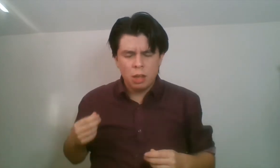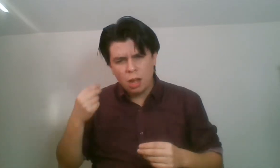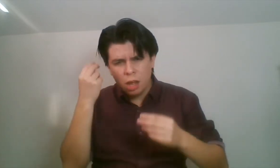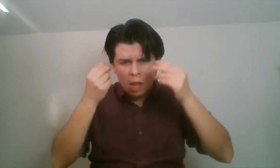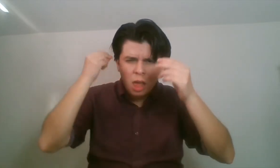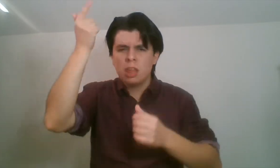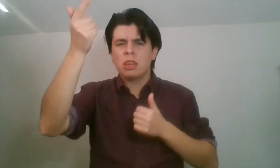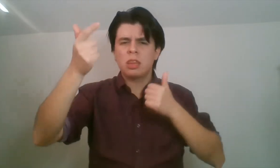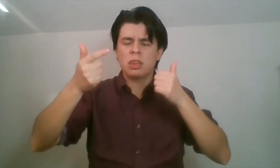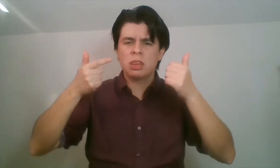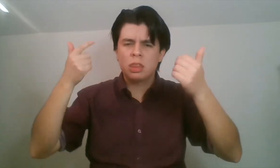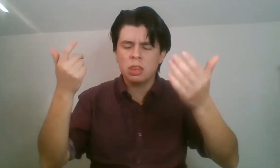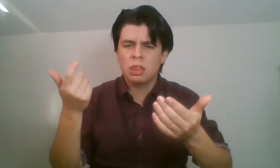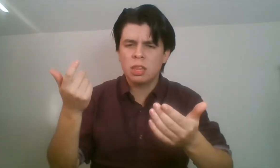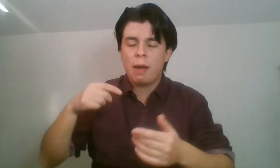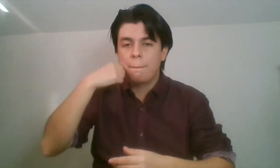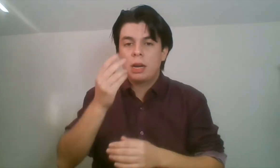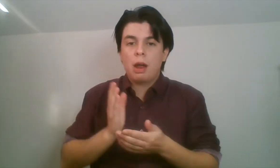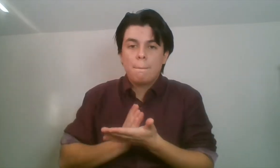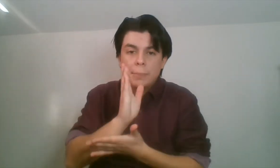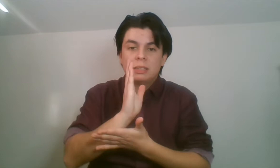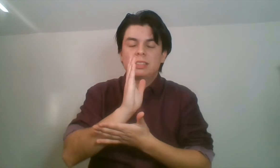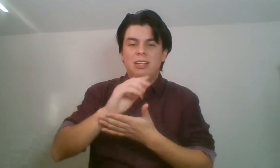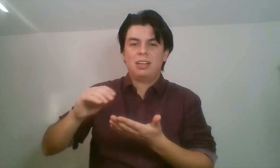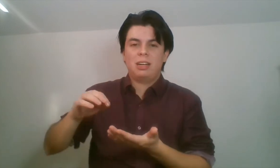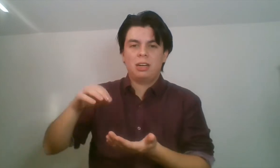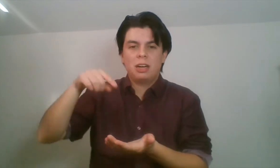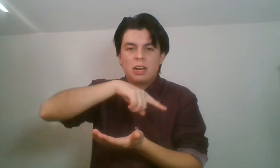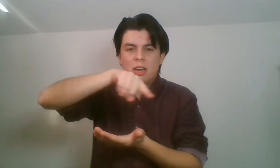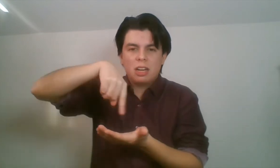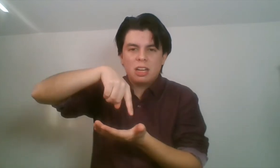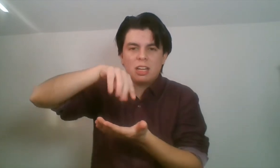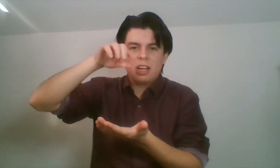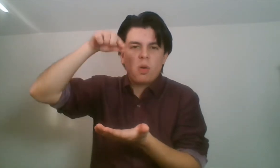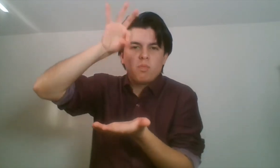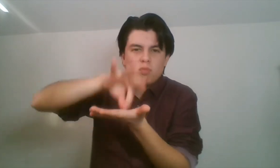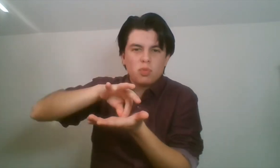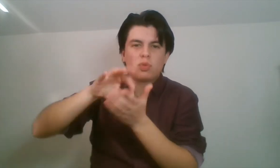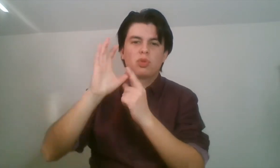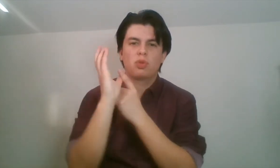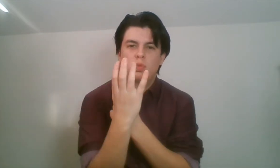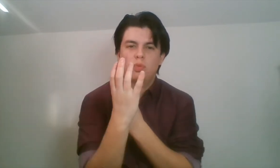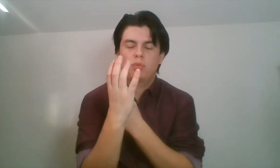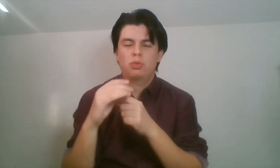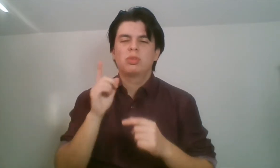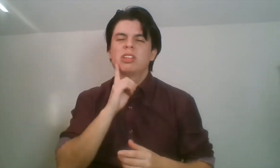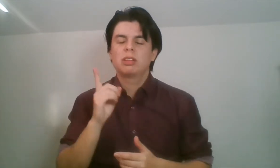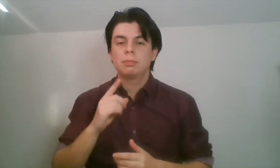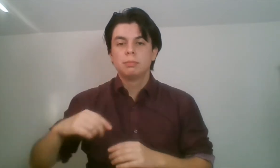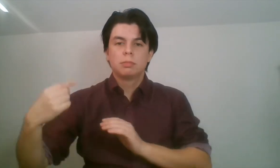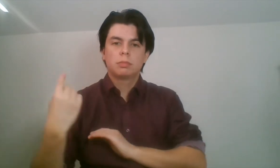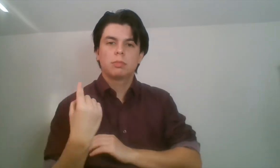detrás de esta iniciativa? ¿Quiénes fueron los que pusieron ahí la idea y el entusiasmo y la energía también